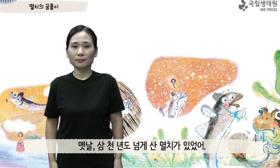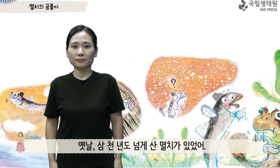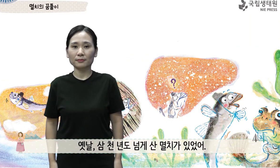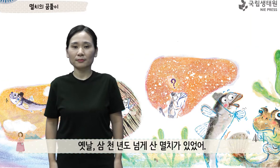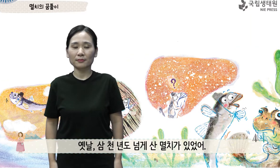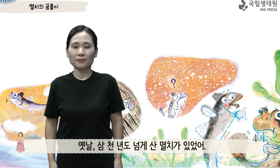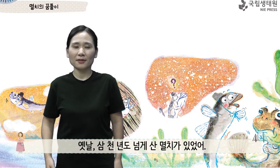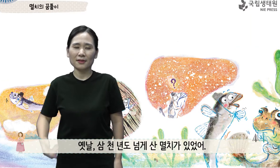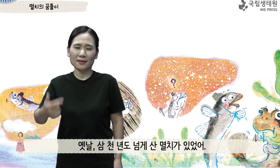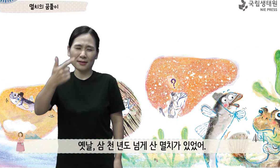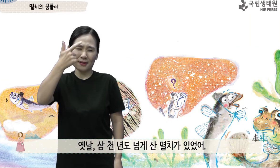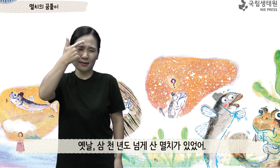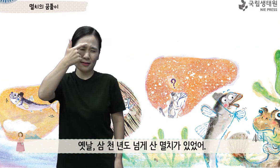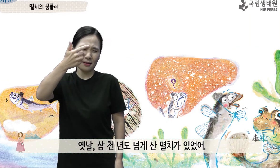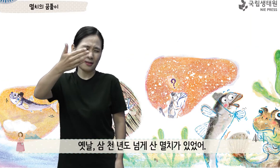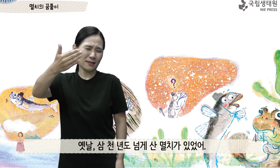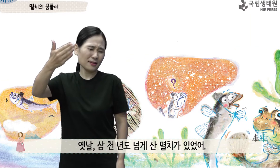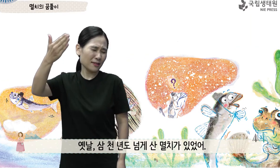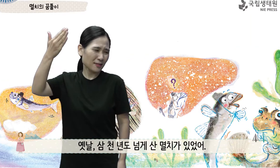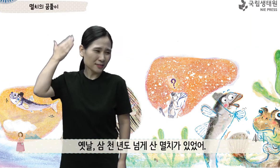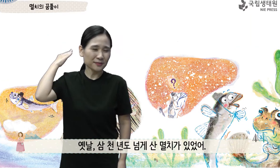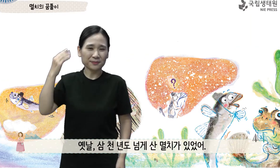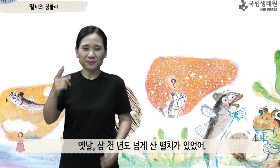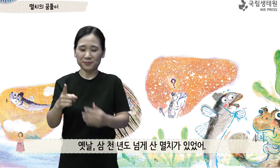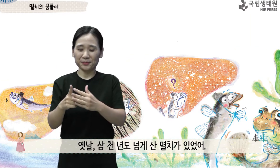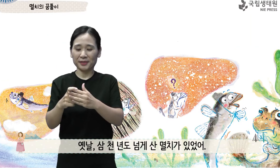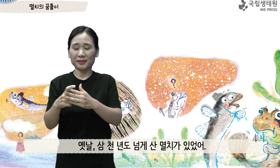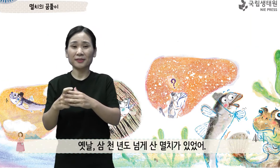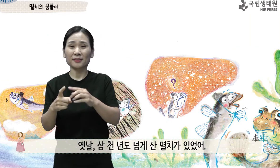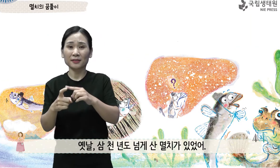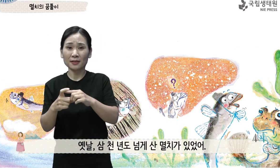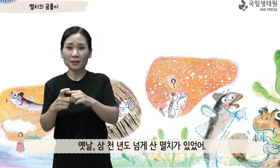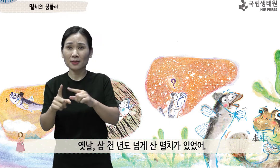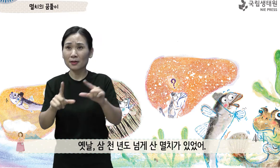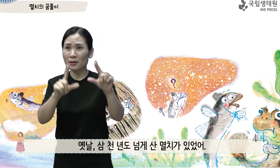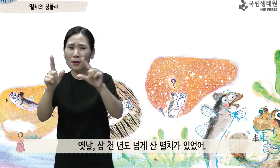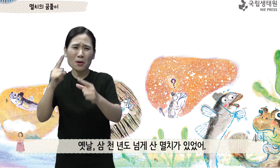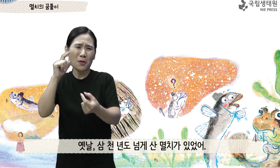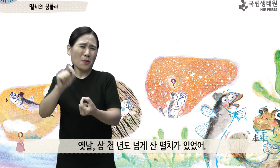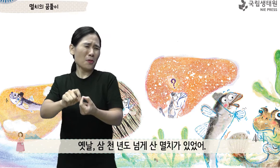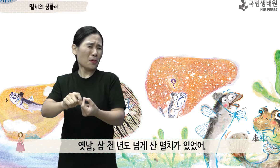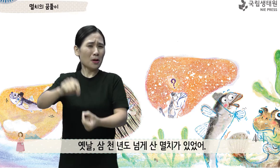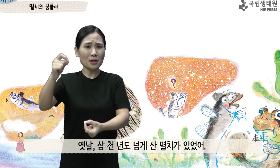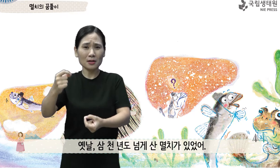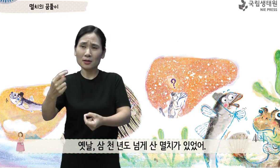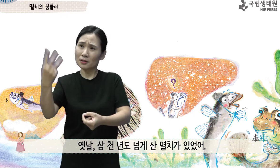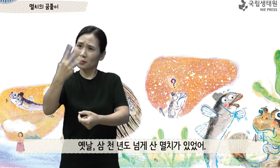옛날, 삼천년도 넘게 산 멸치가 있었어.